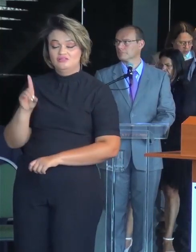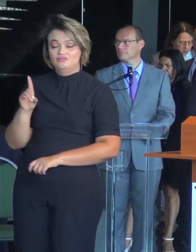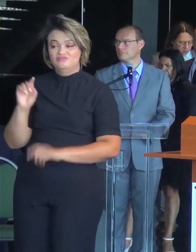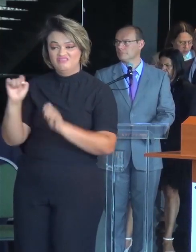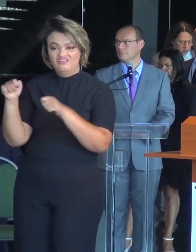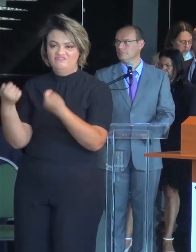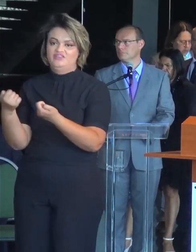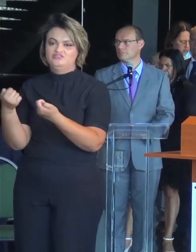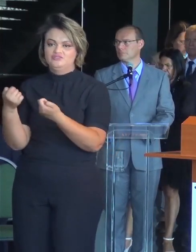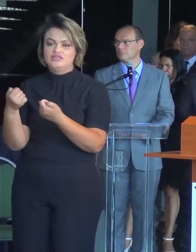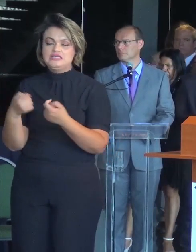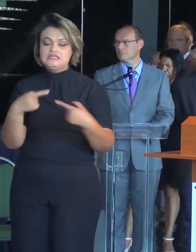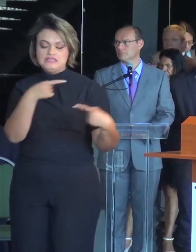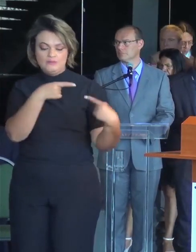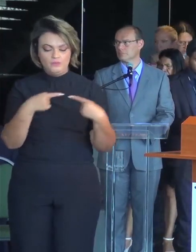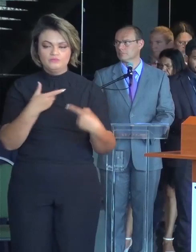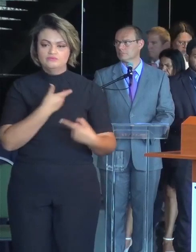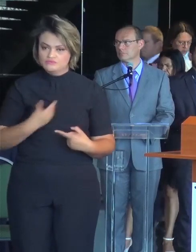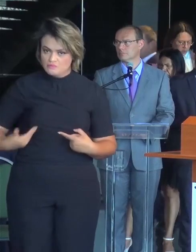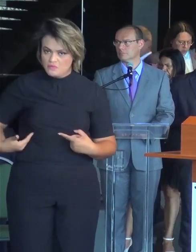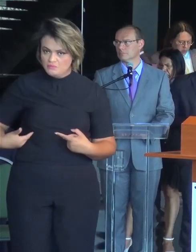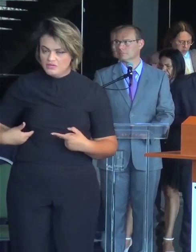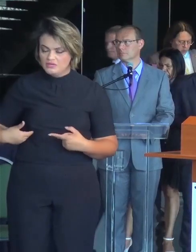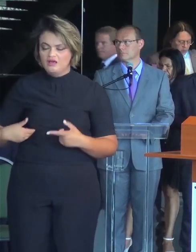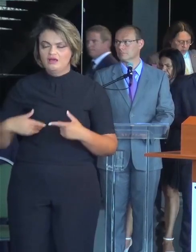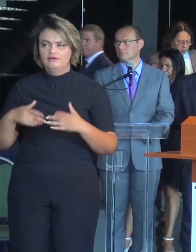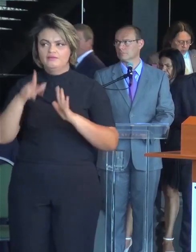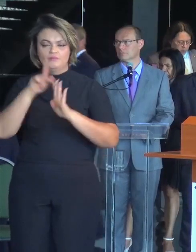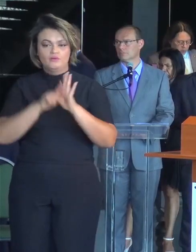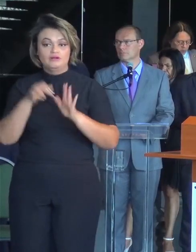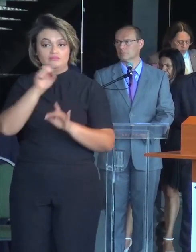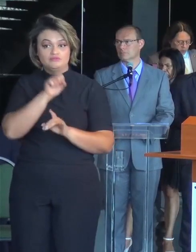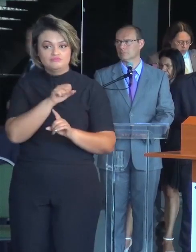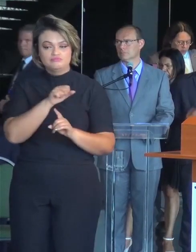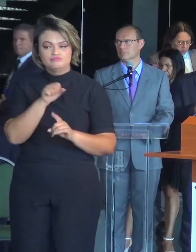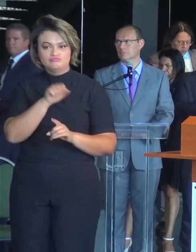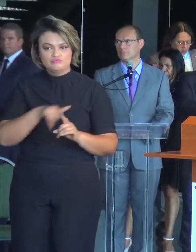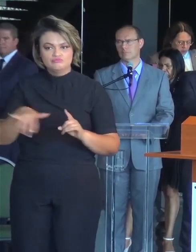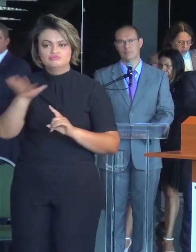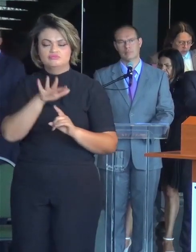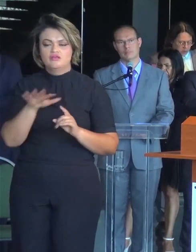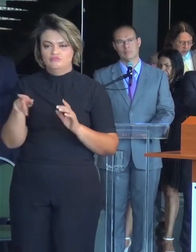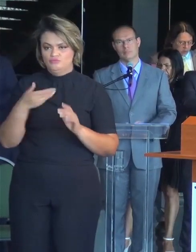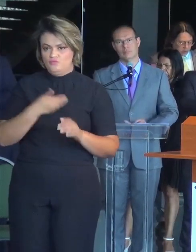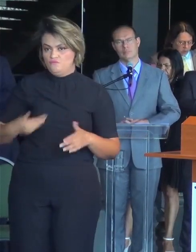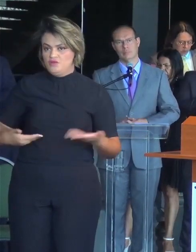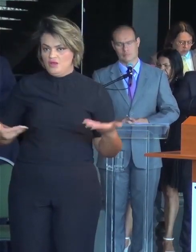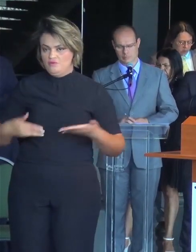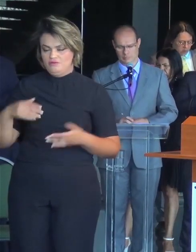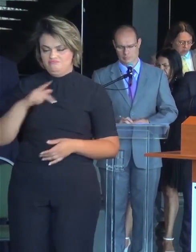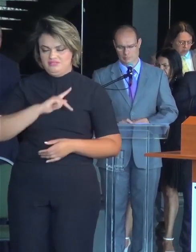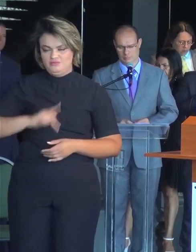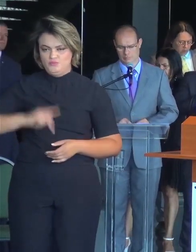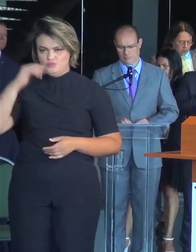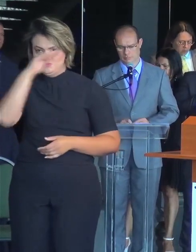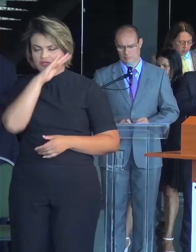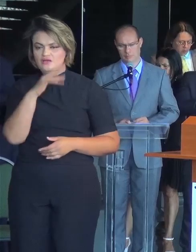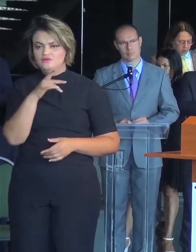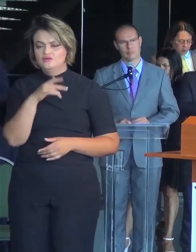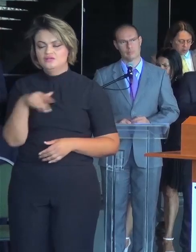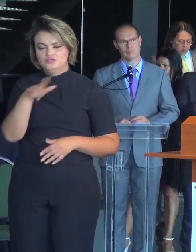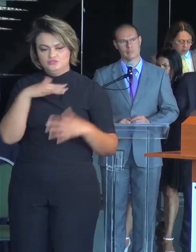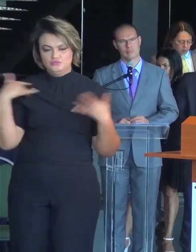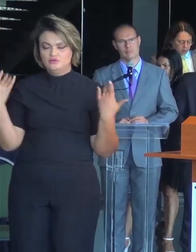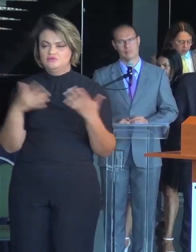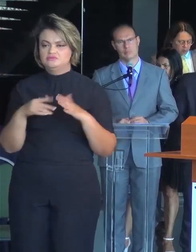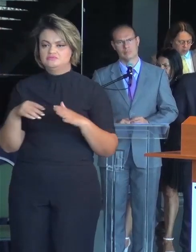orientadora das políticas públicas e programas sociais do governo do presidente Bolsonaro e de todos nós, os seus